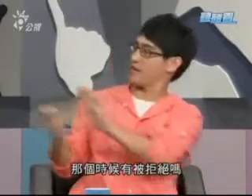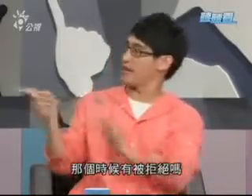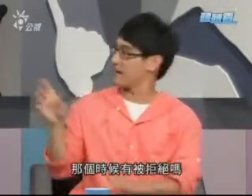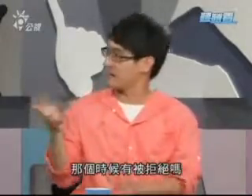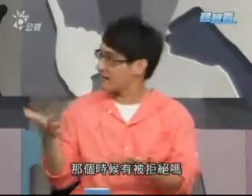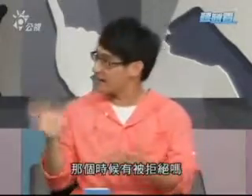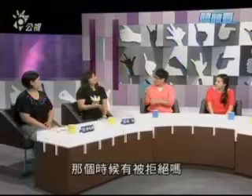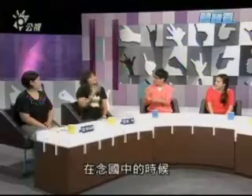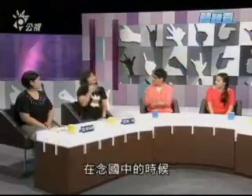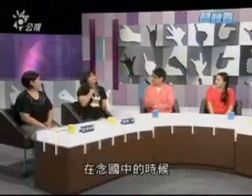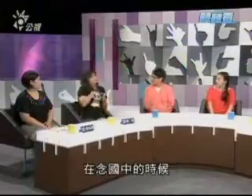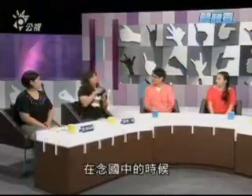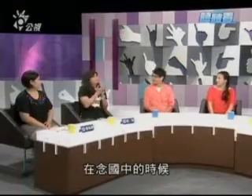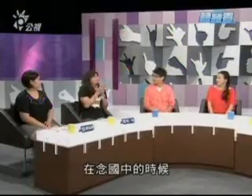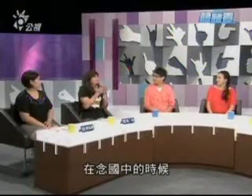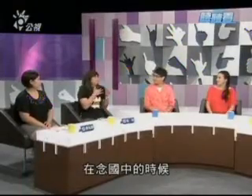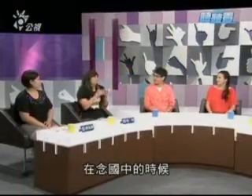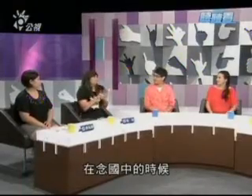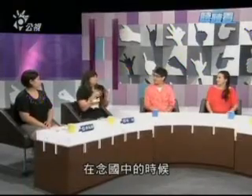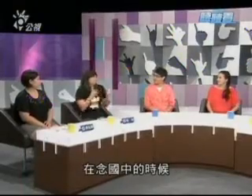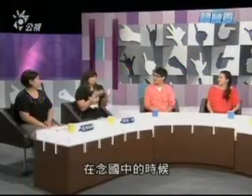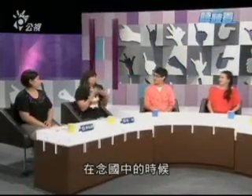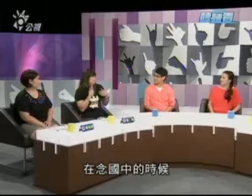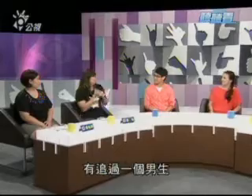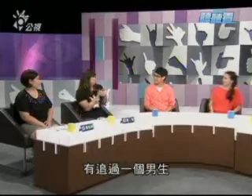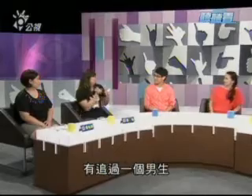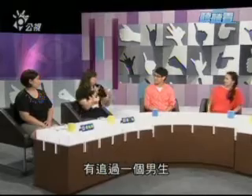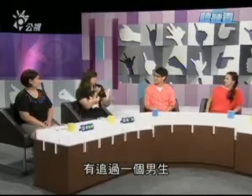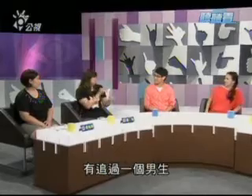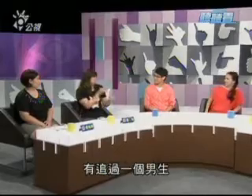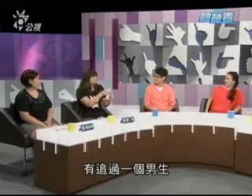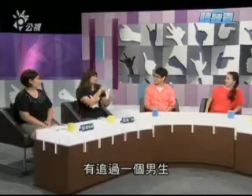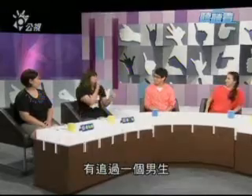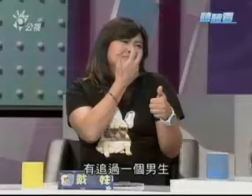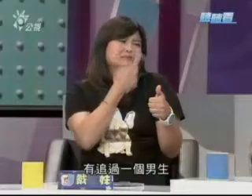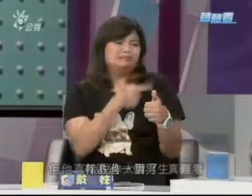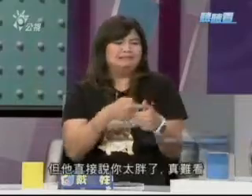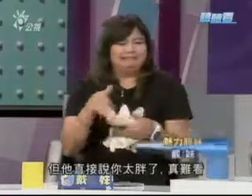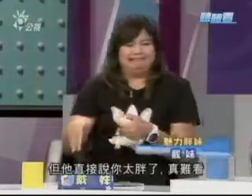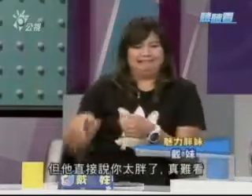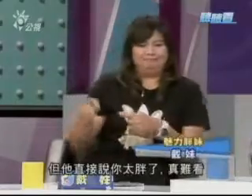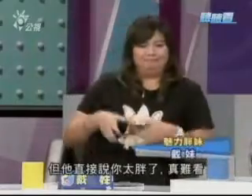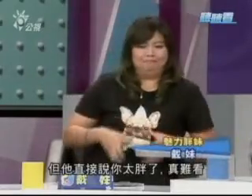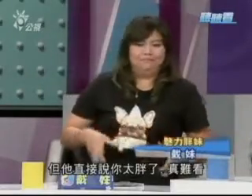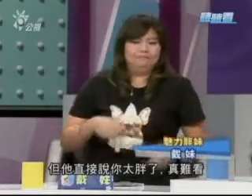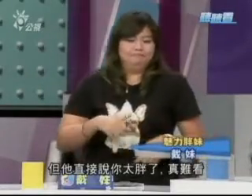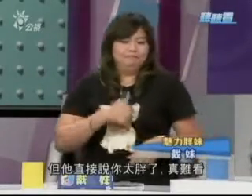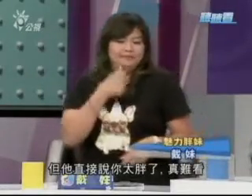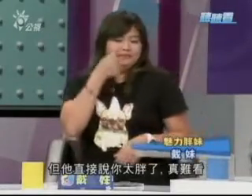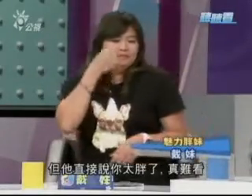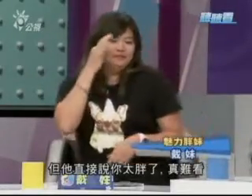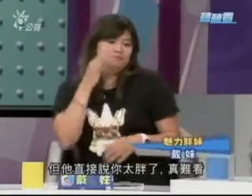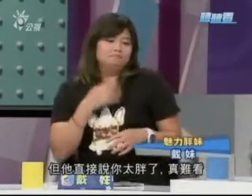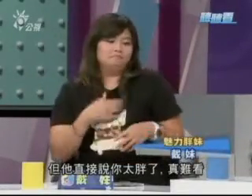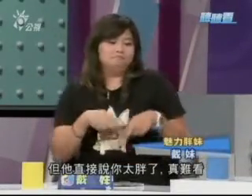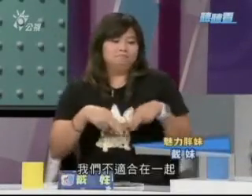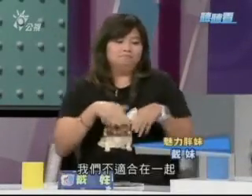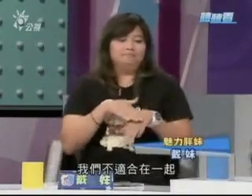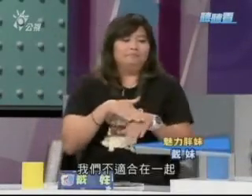吗？ 在念国中的时候有追过一个男生，但他直接说你太胖了，真难看，我们不